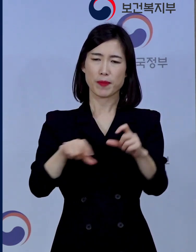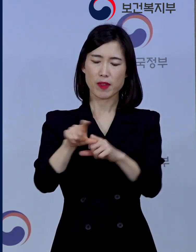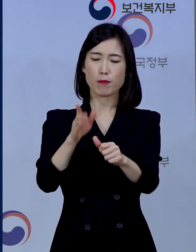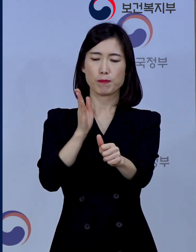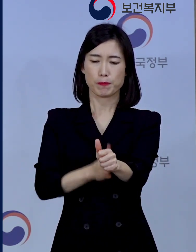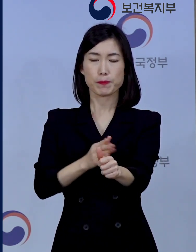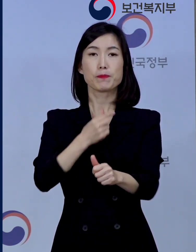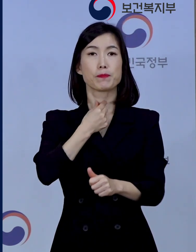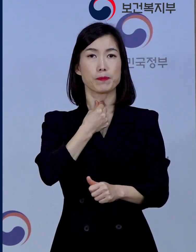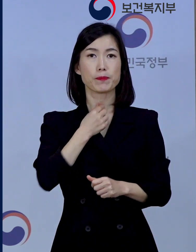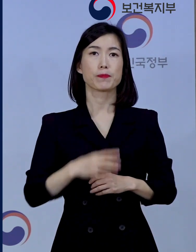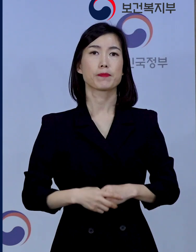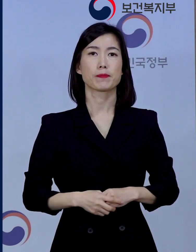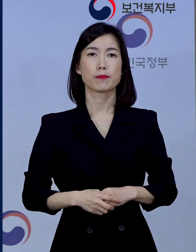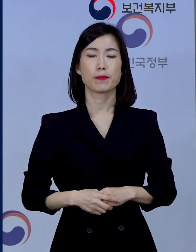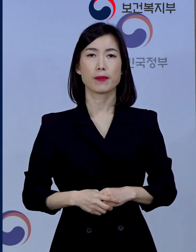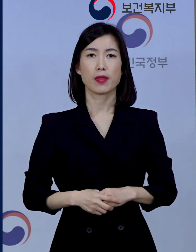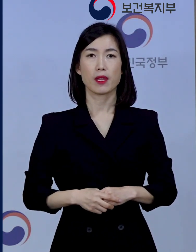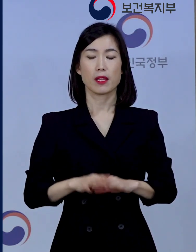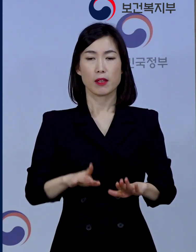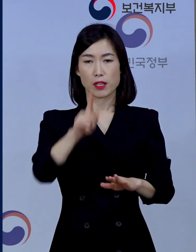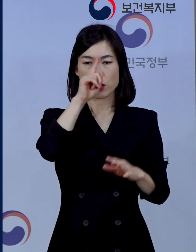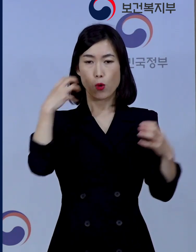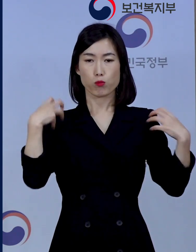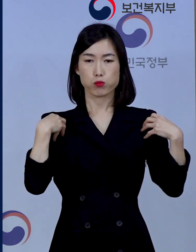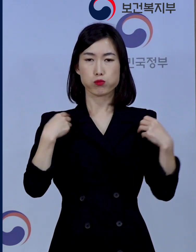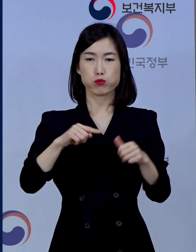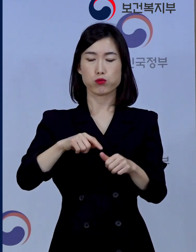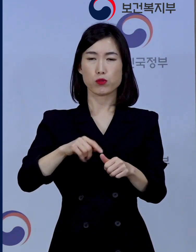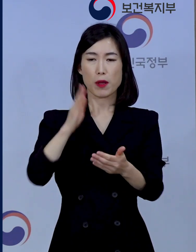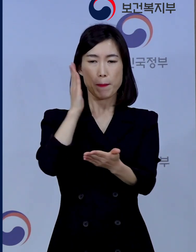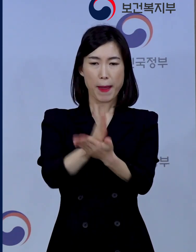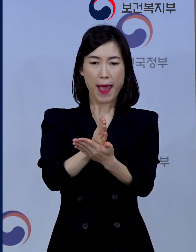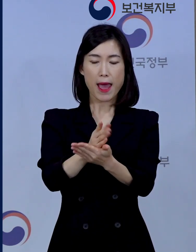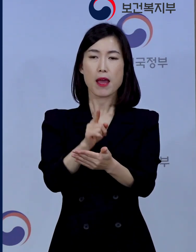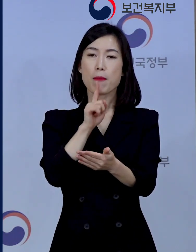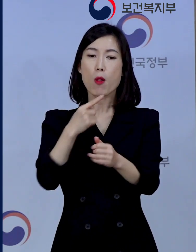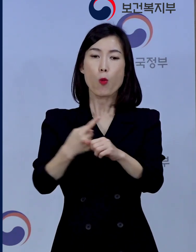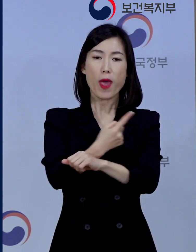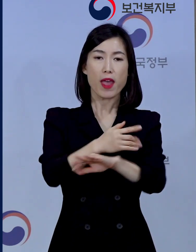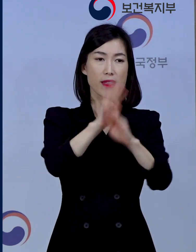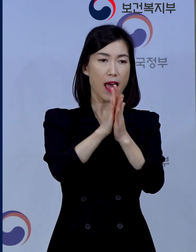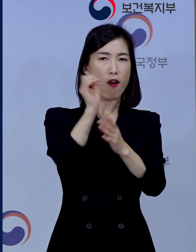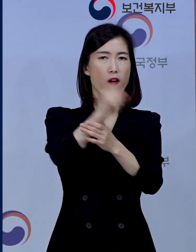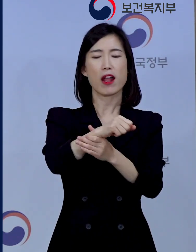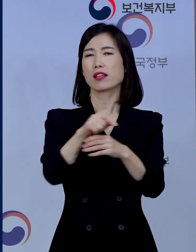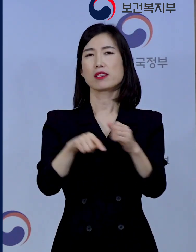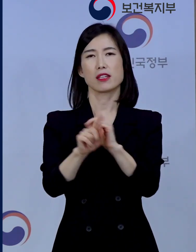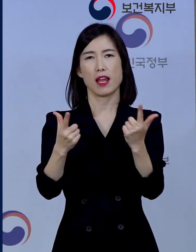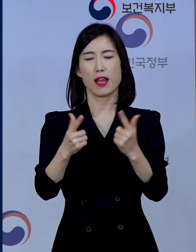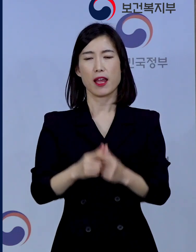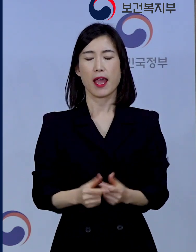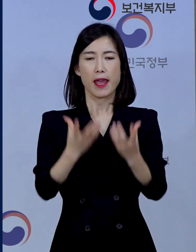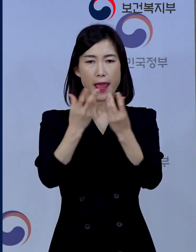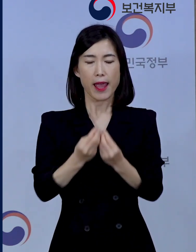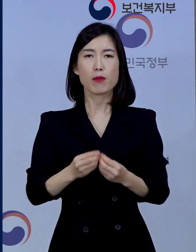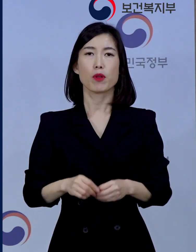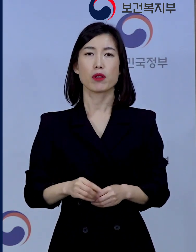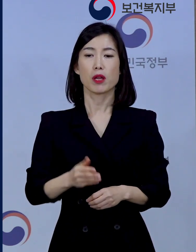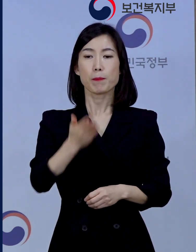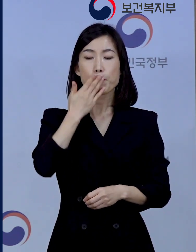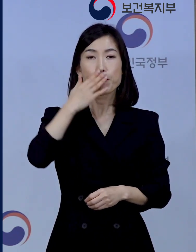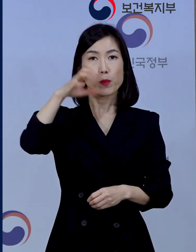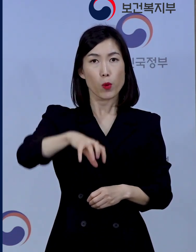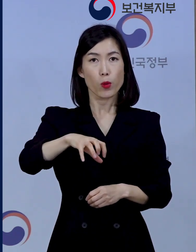간곡히 부탁드립니다. 정부의 규제 조치 외의 활동이 허용된 것이 아닙니다. 예를